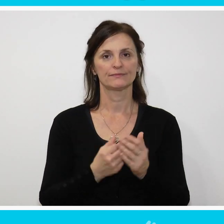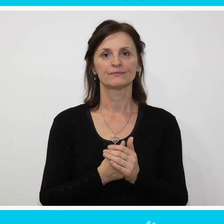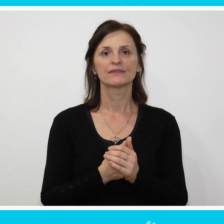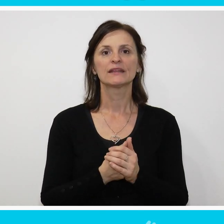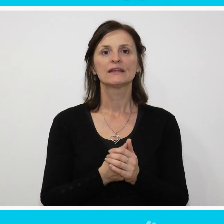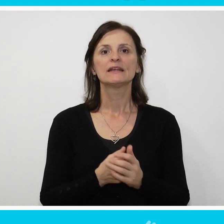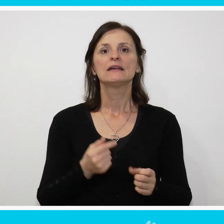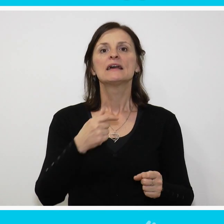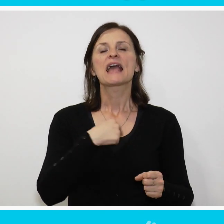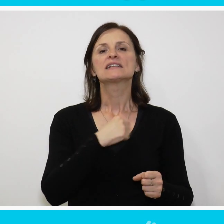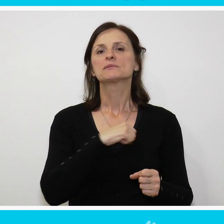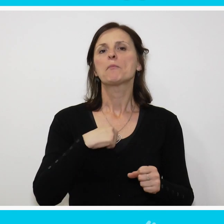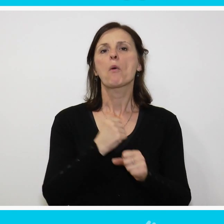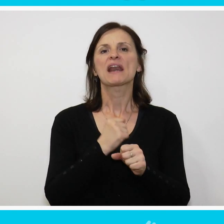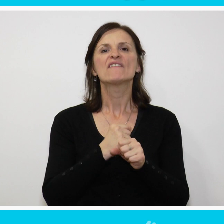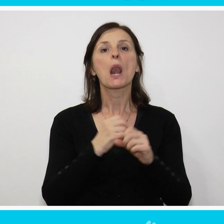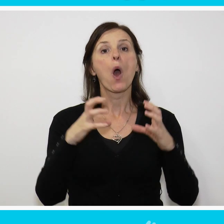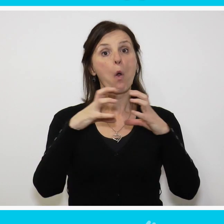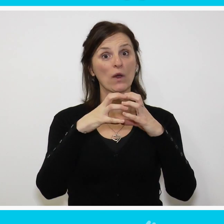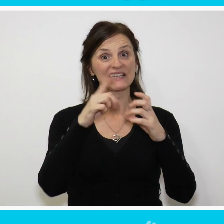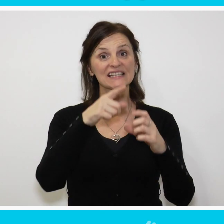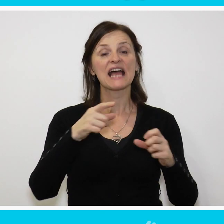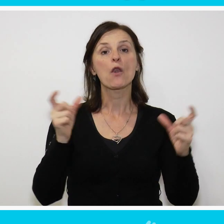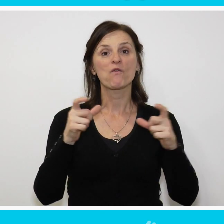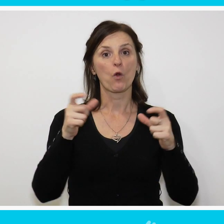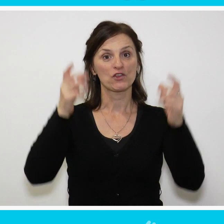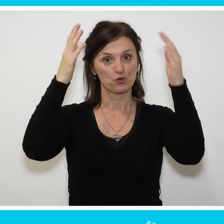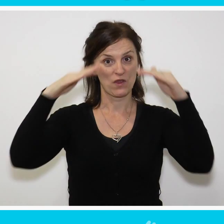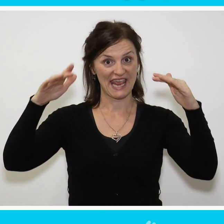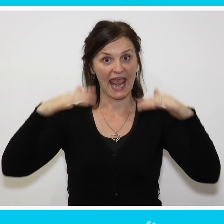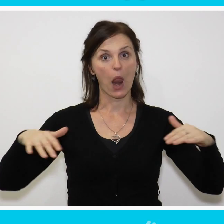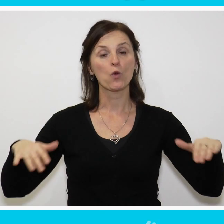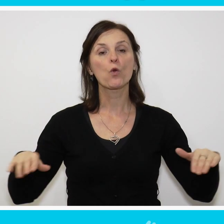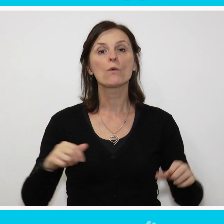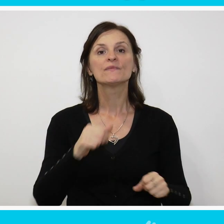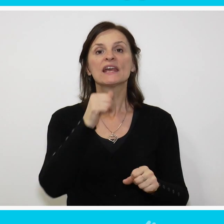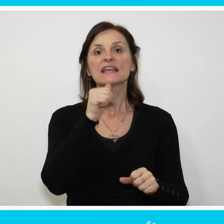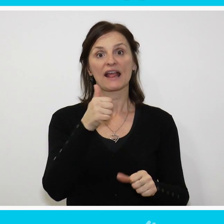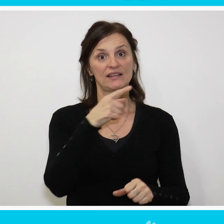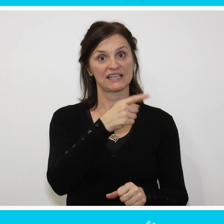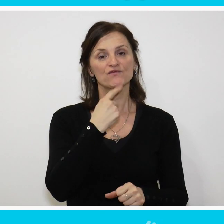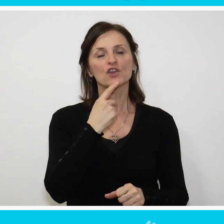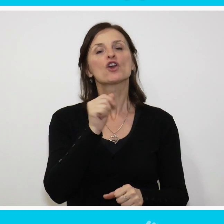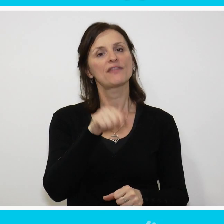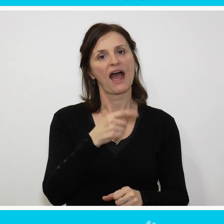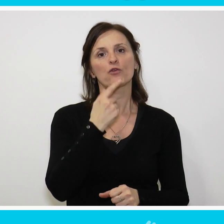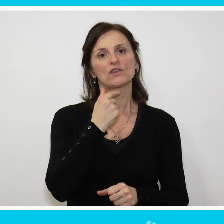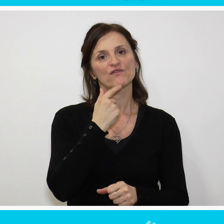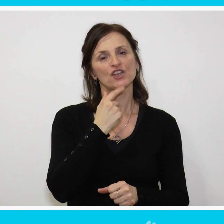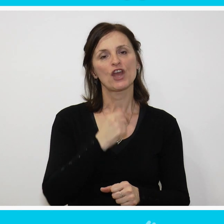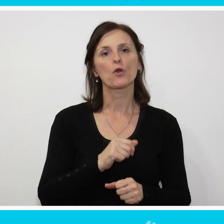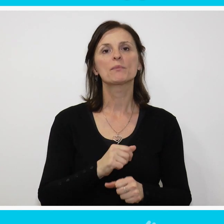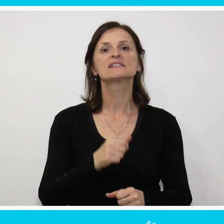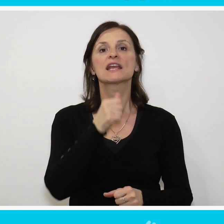rukama. Jeste samo ukrase za novogodišnju jelku? I jel ti se dopadaju? Pa dopadaju,